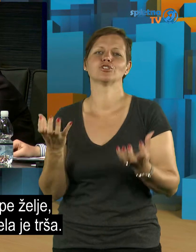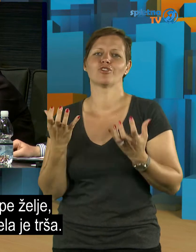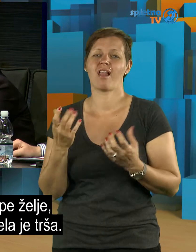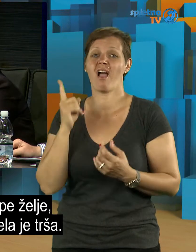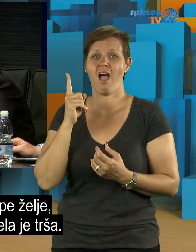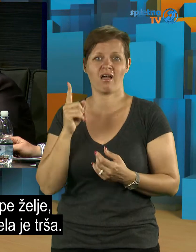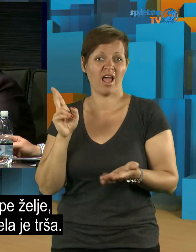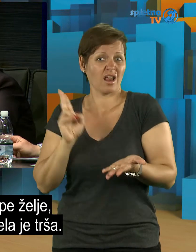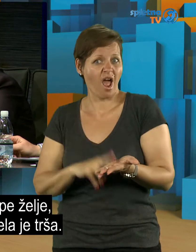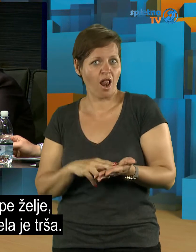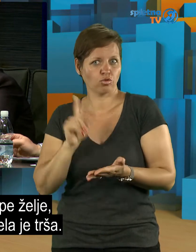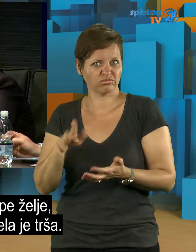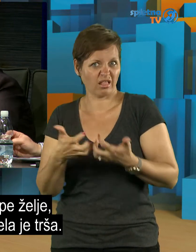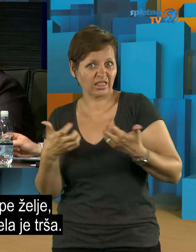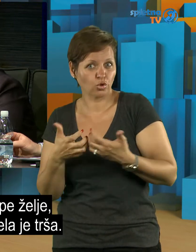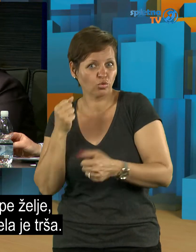na trgu dela je trša.